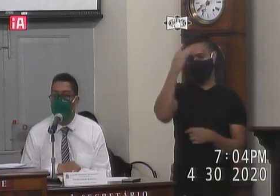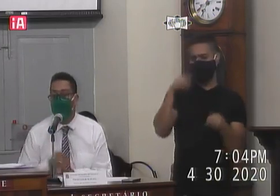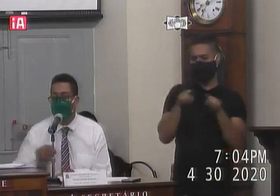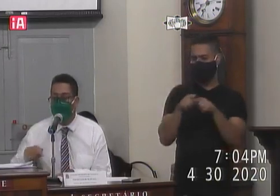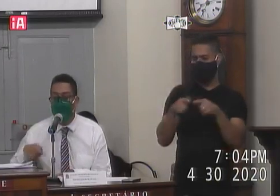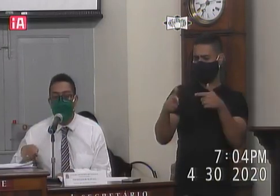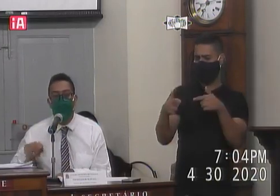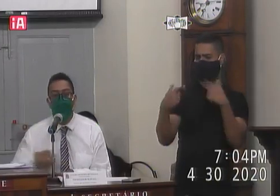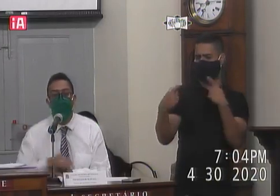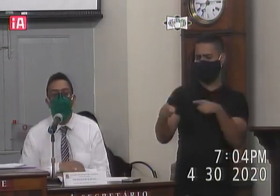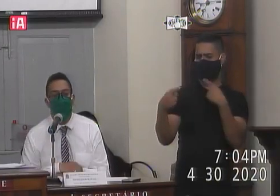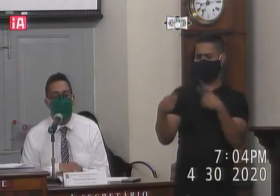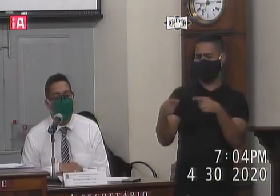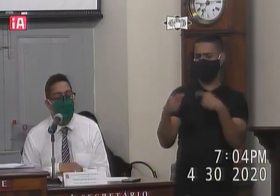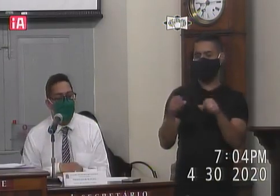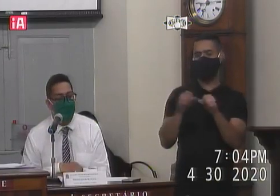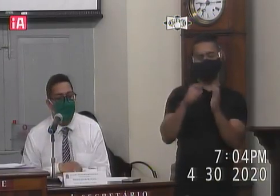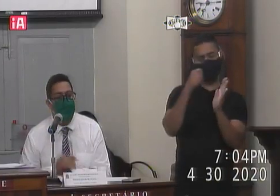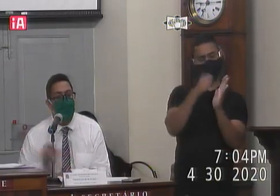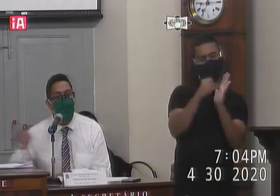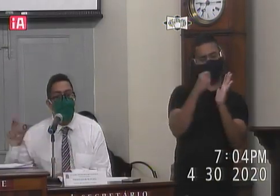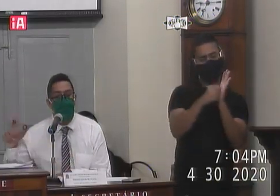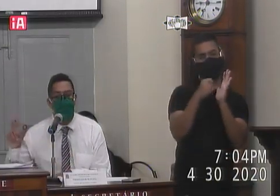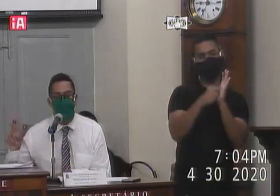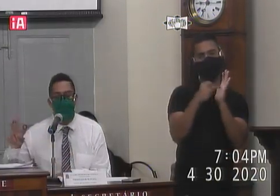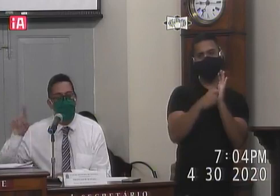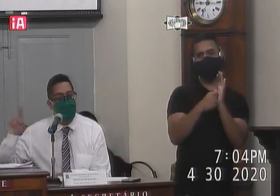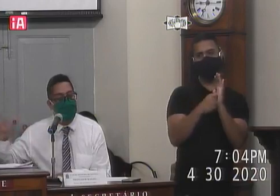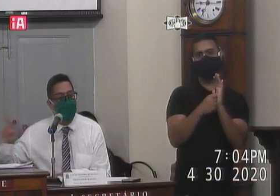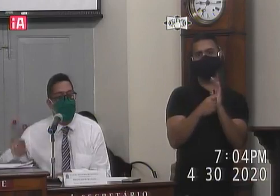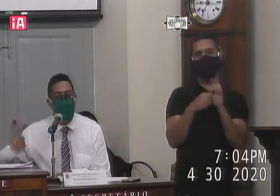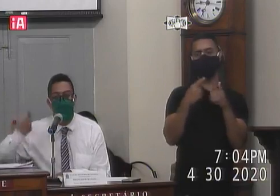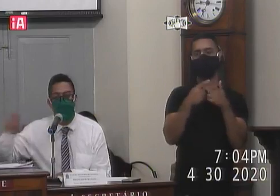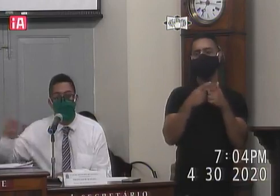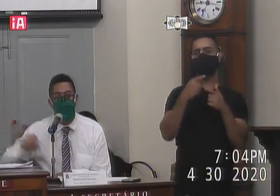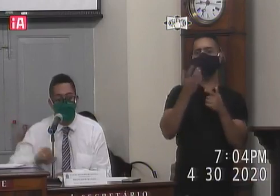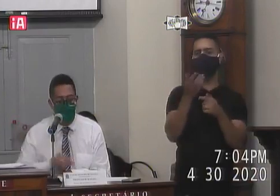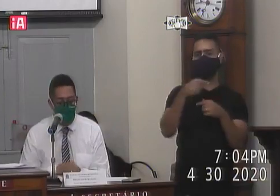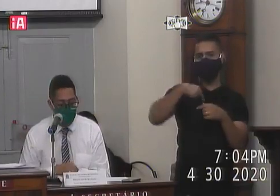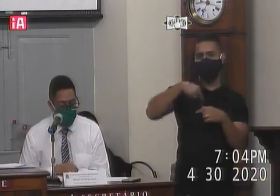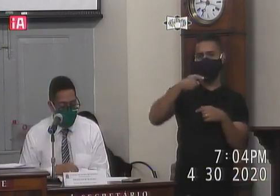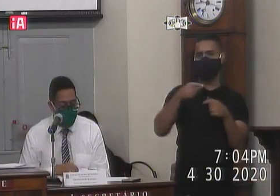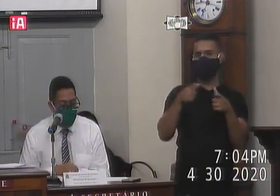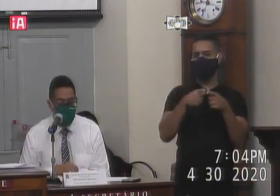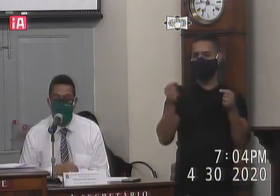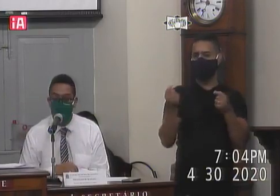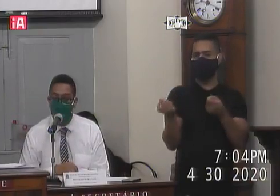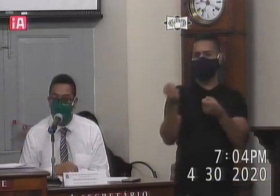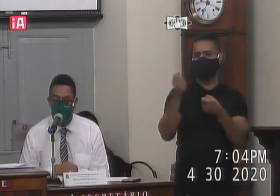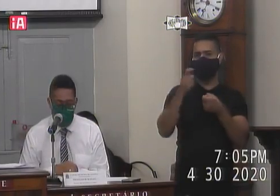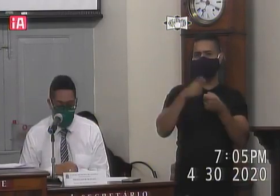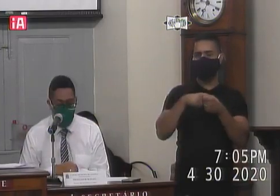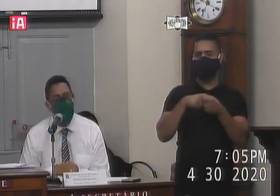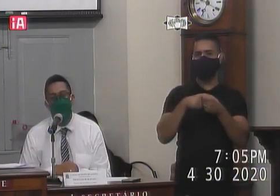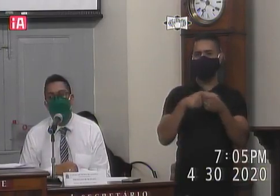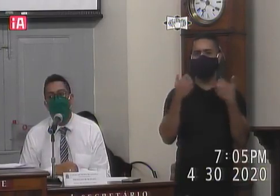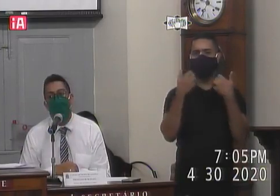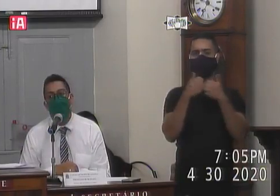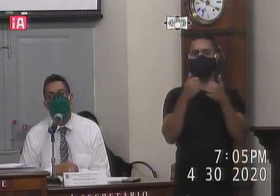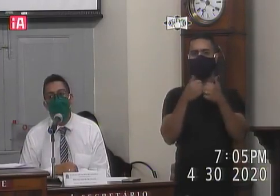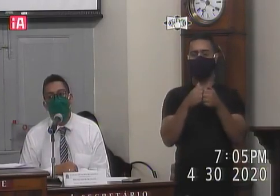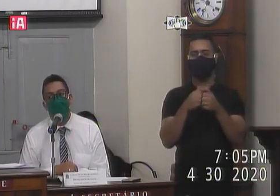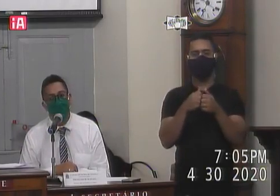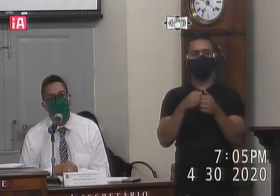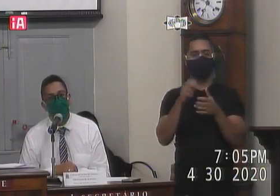chacota quando eu fazia um abaixo-assinado para ir lá em Brasília, voltar com o ônibus para Valença, Juiz de Fora. Mas